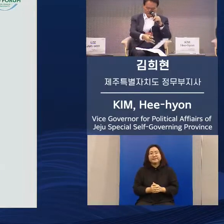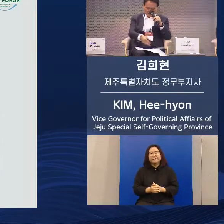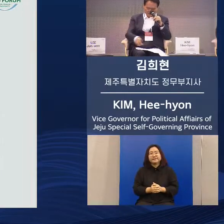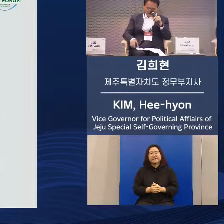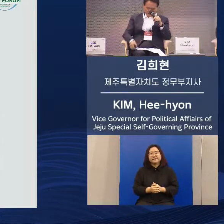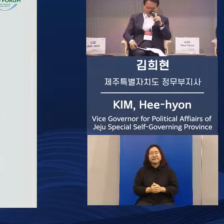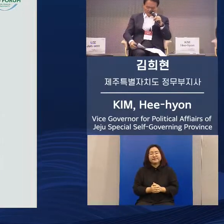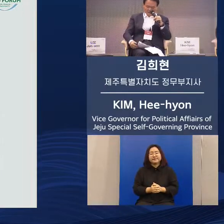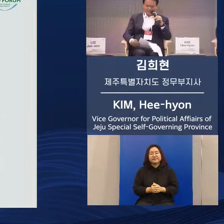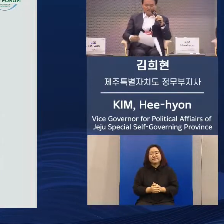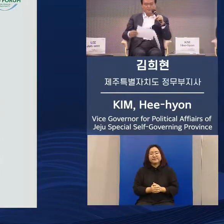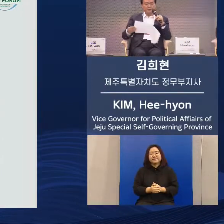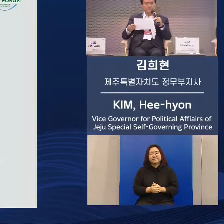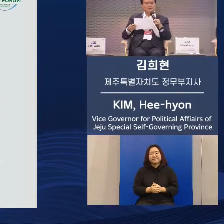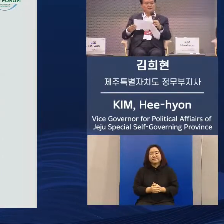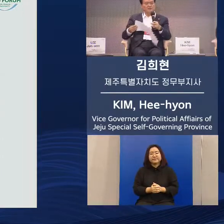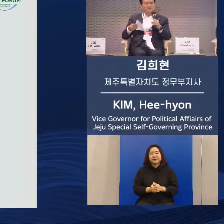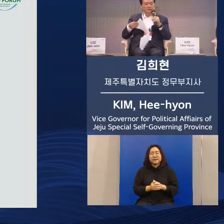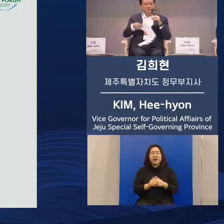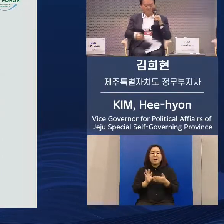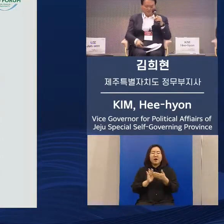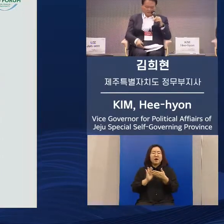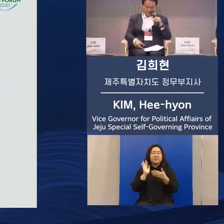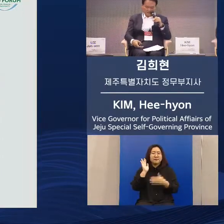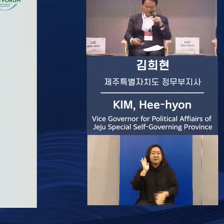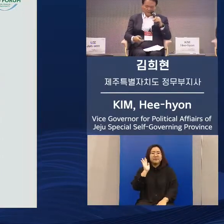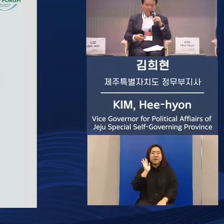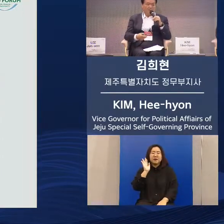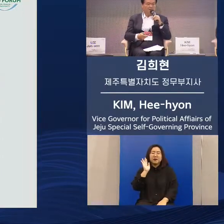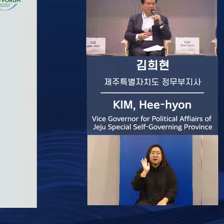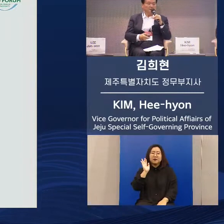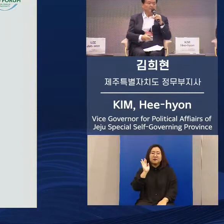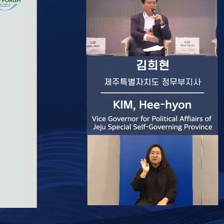것이고요. 그래서 앞으로 이제